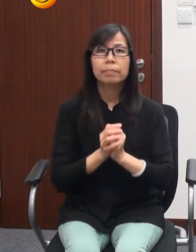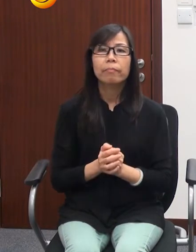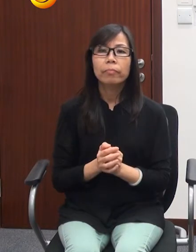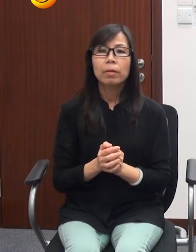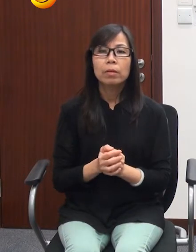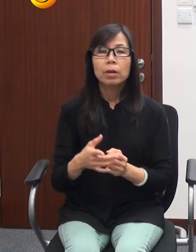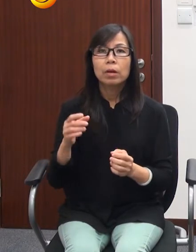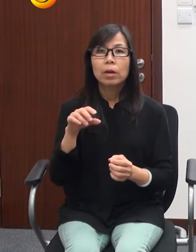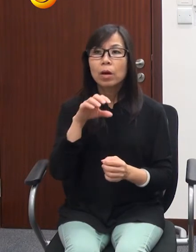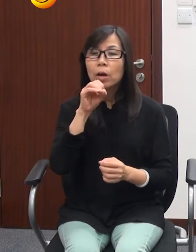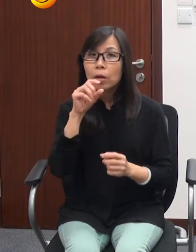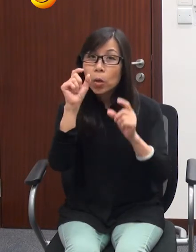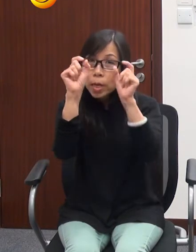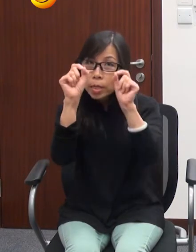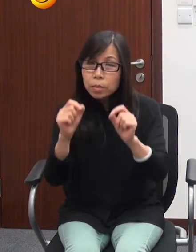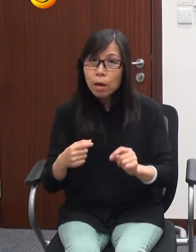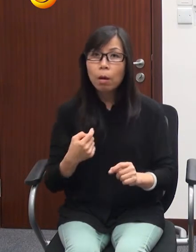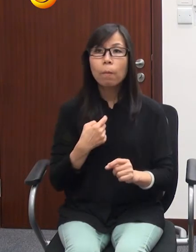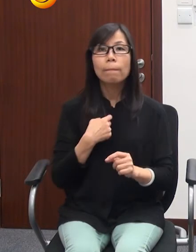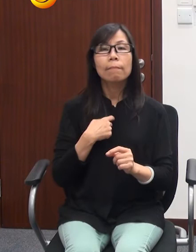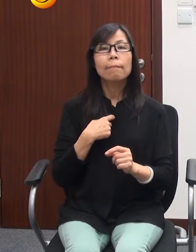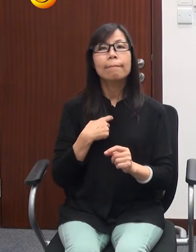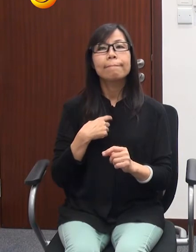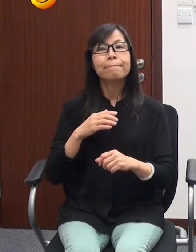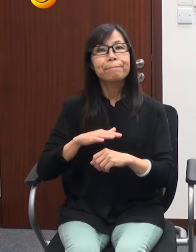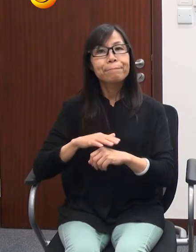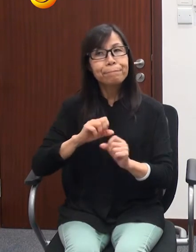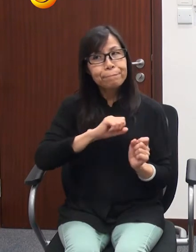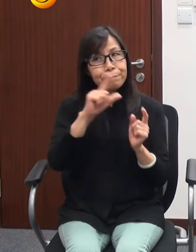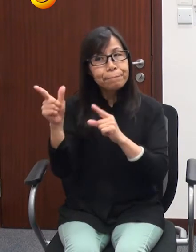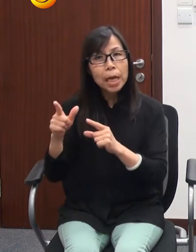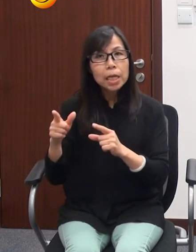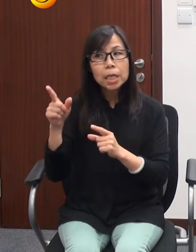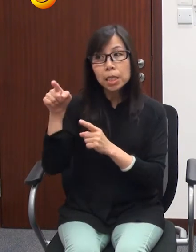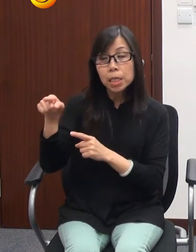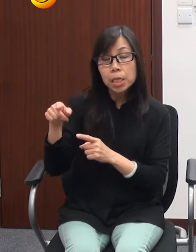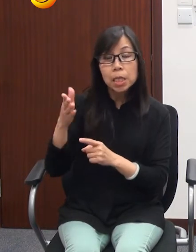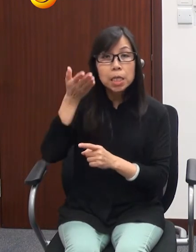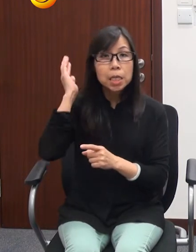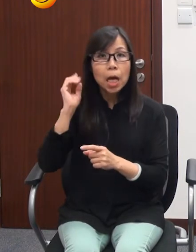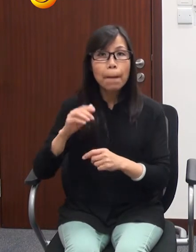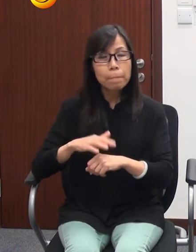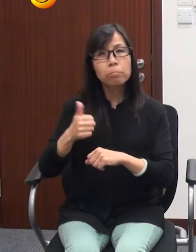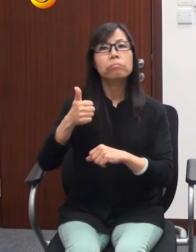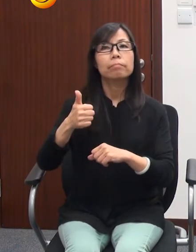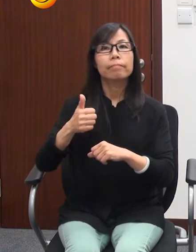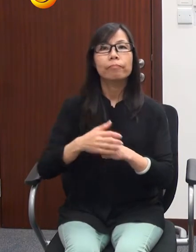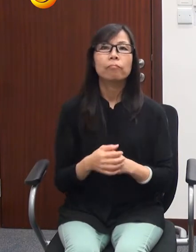好過陳文敏，因為我俾人哋即係索引過好多。 咁老實講嗰啲數